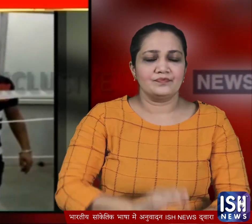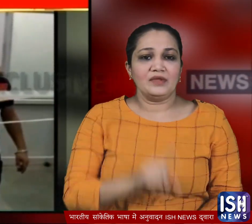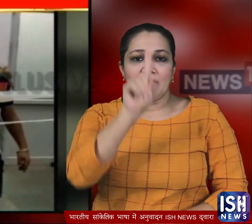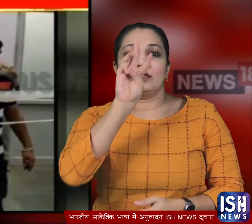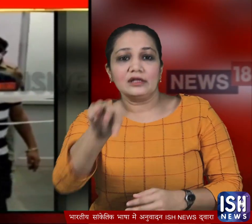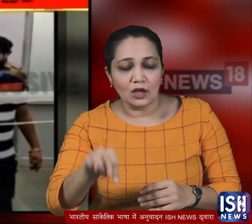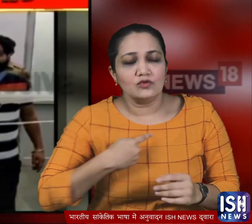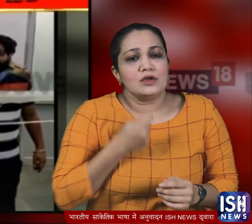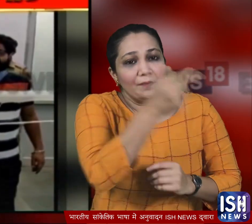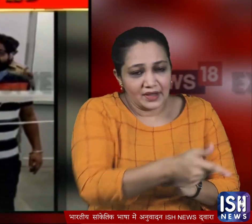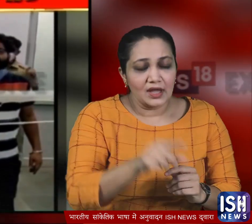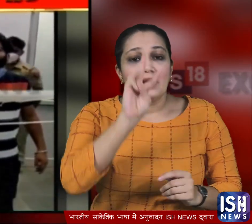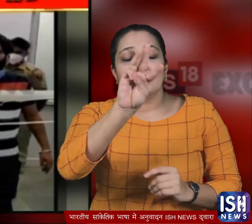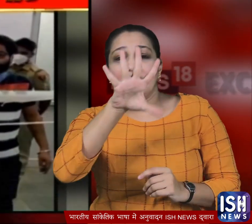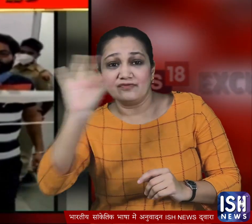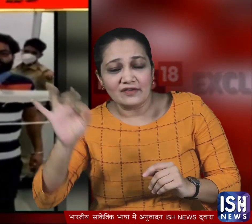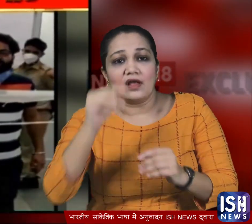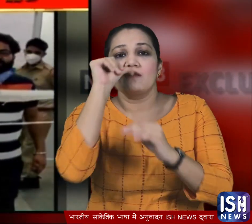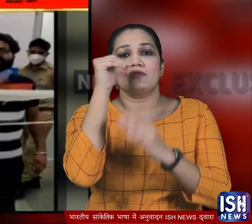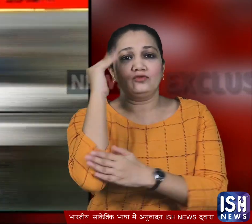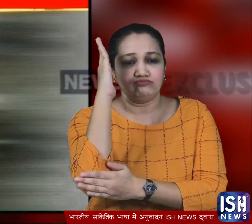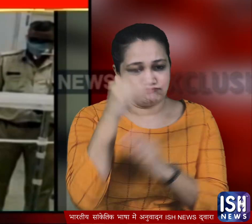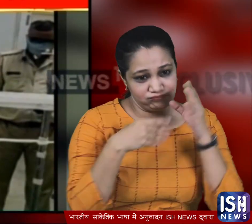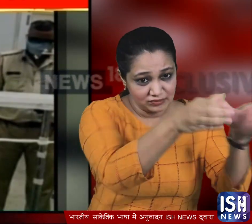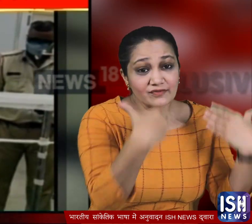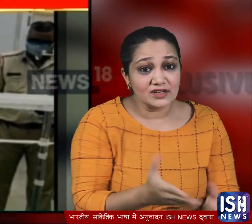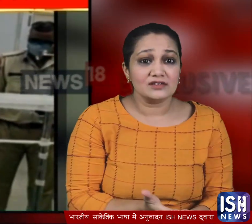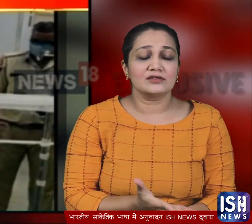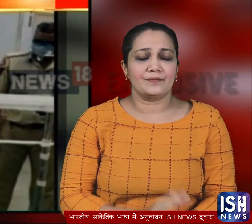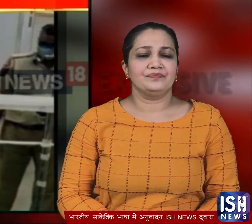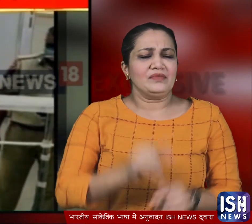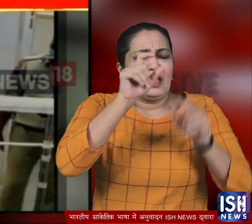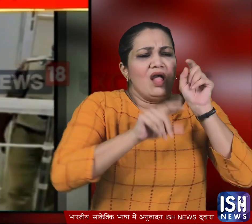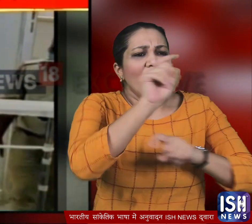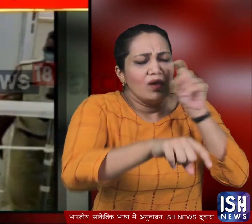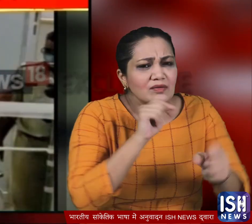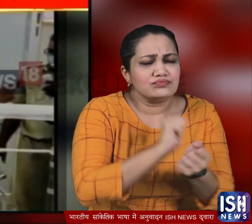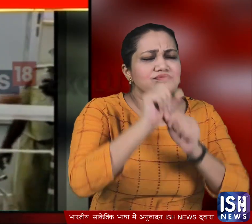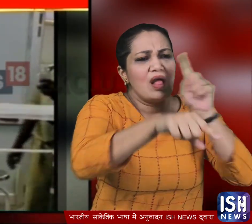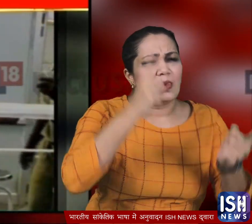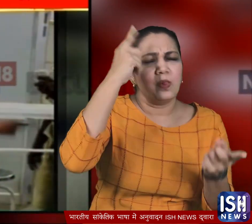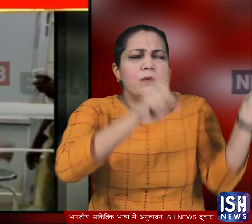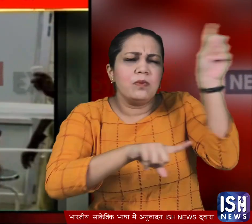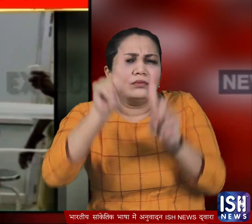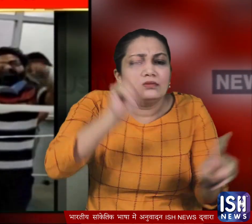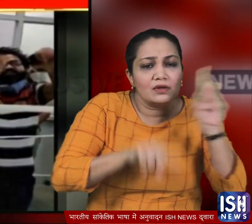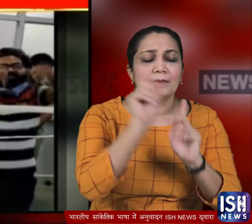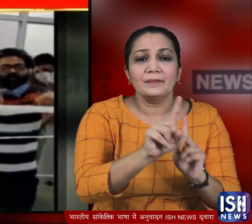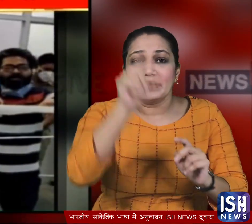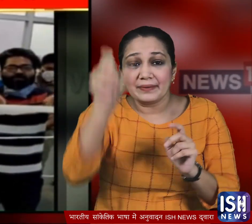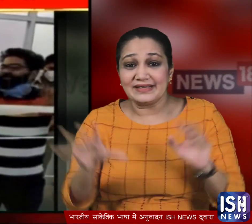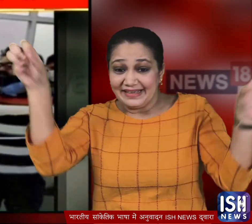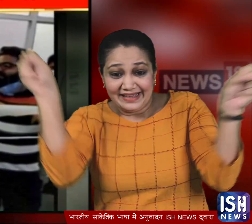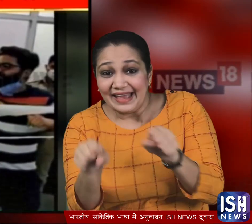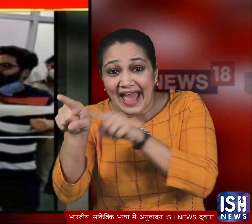13,000 में मेरे से लिए 3,500 की इसने मेरे से दारू की बोतल ली है। पुलिस की पूछताछ में आरोपी ने कई बार बातों को घुमाने की कोशिश की, लेकिन जिस शख्स